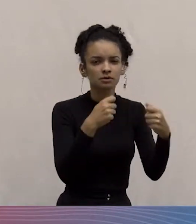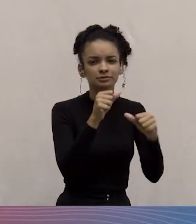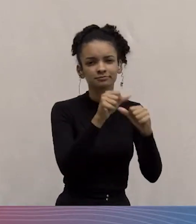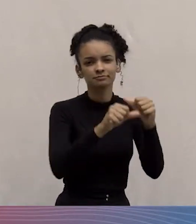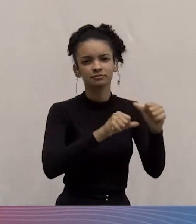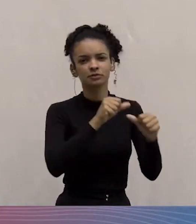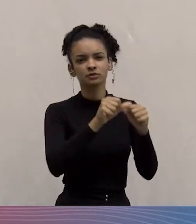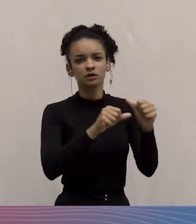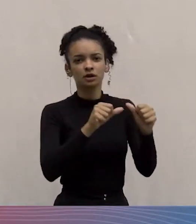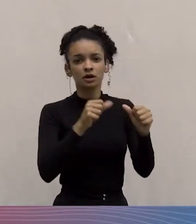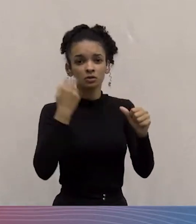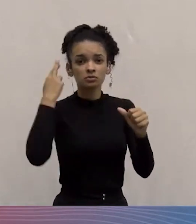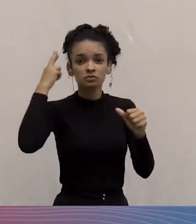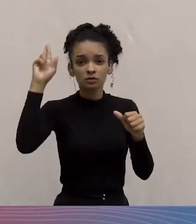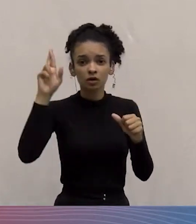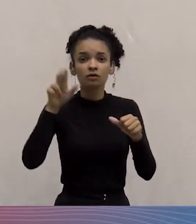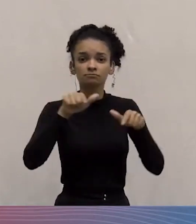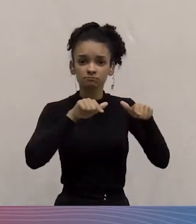trabalhando isso entre nós.